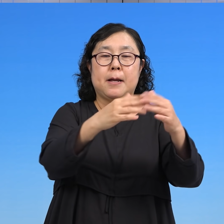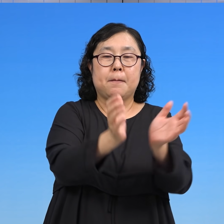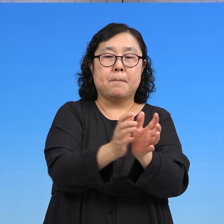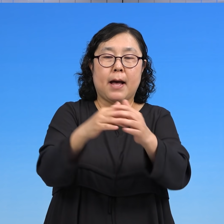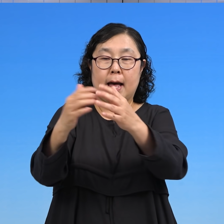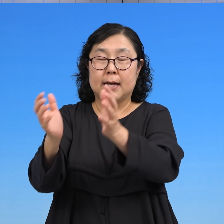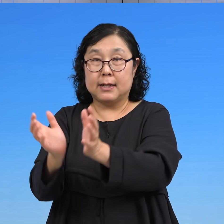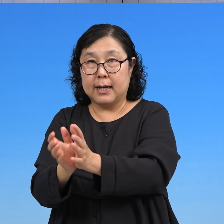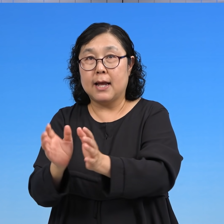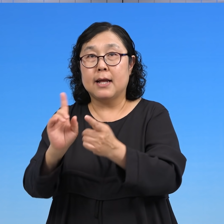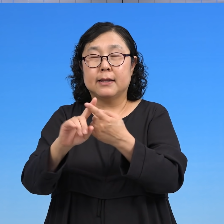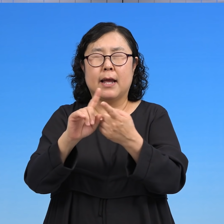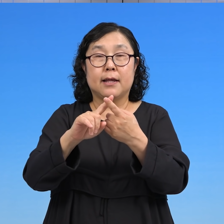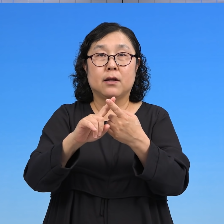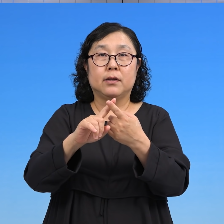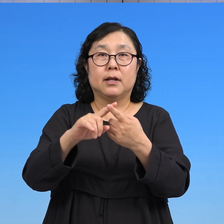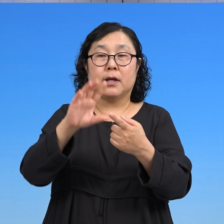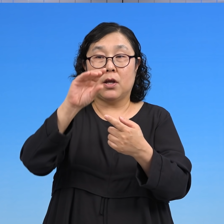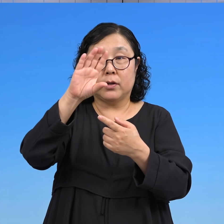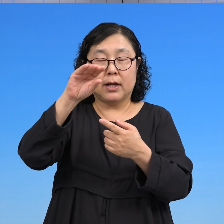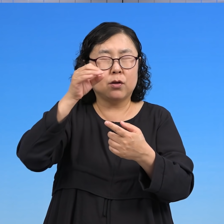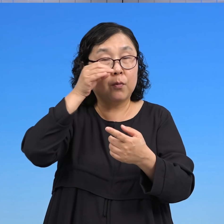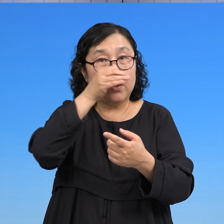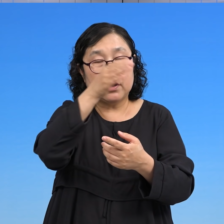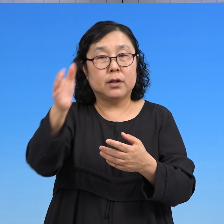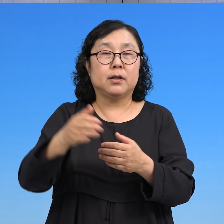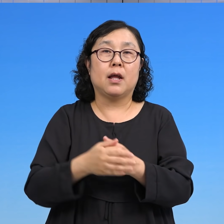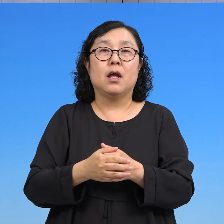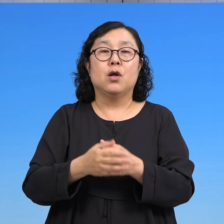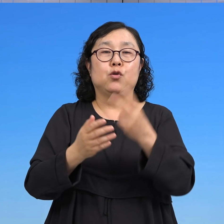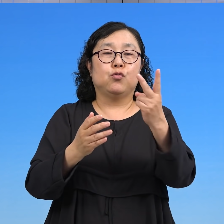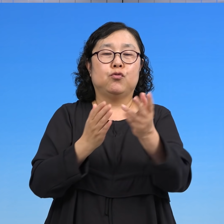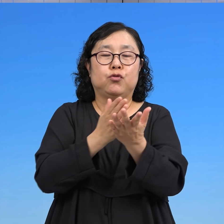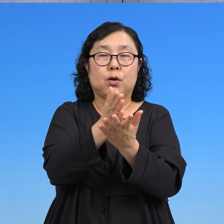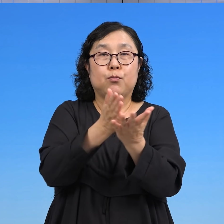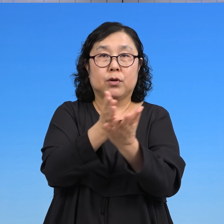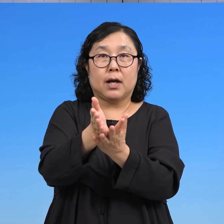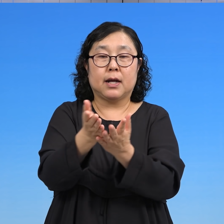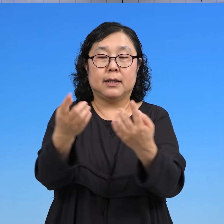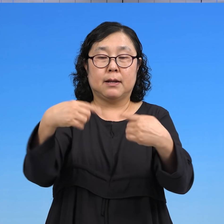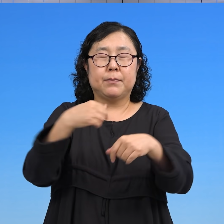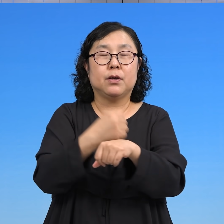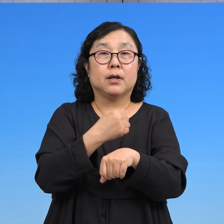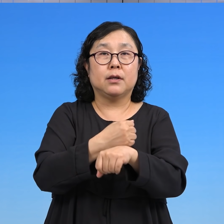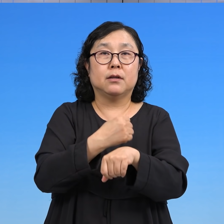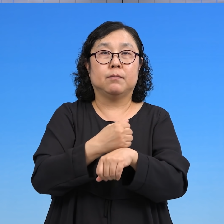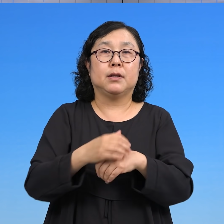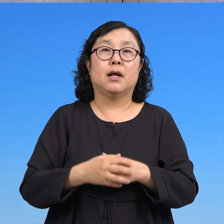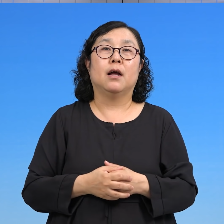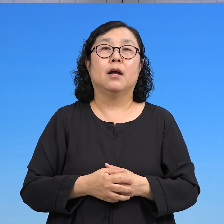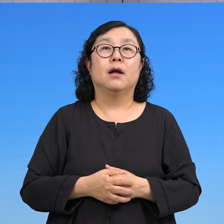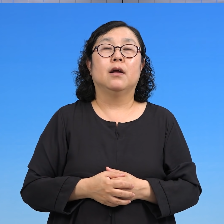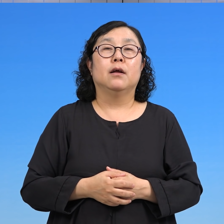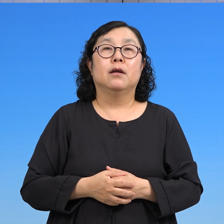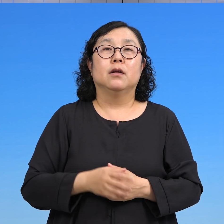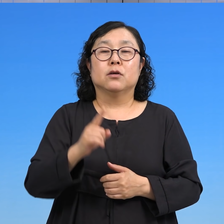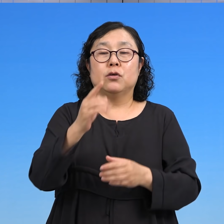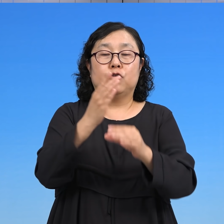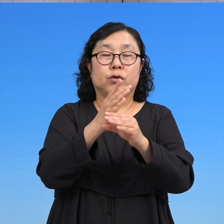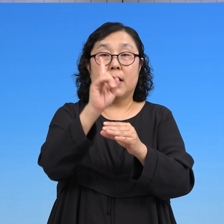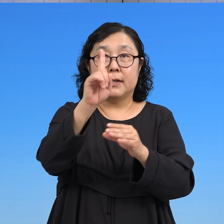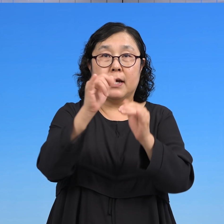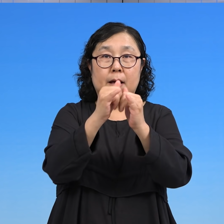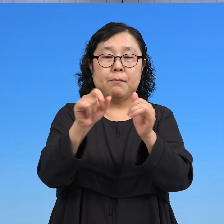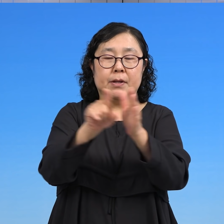두 고마운 전문가 성도님들이 참여해 주셨어요. 그 중에 한 분은 초신자예요. 카피라이터도 계시고요.